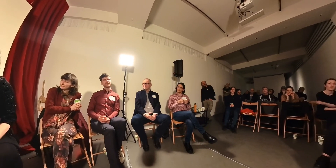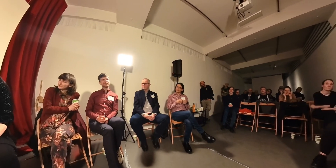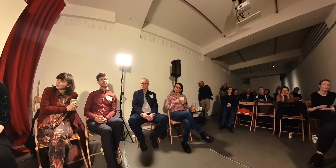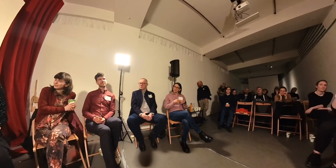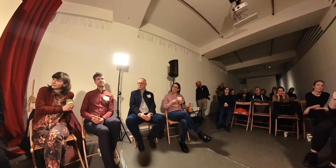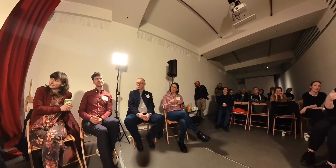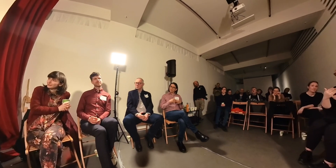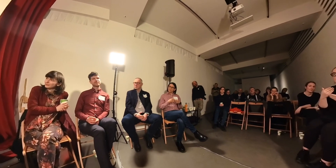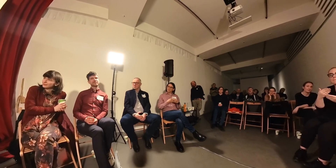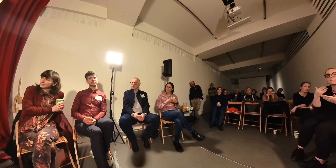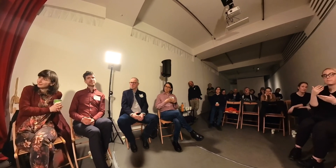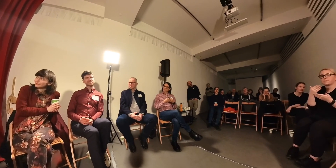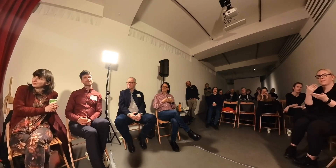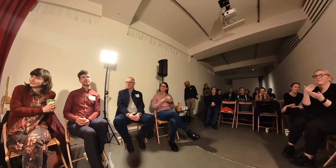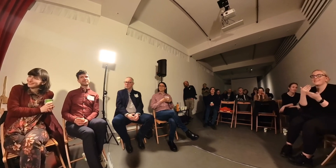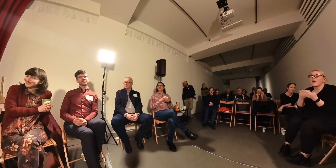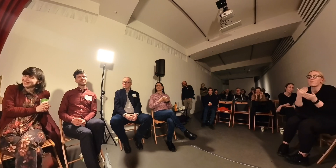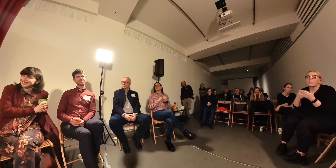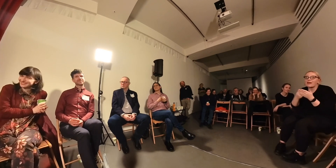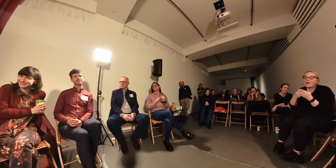som nekradla, túto knihu som ukradla.